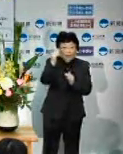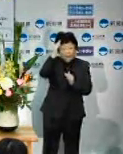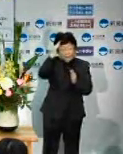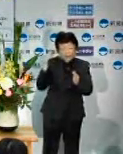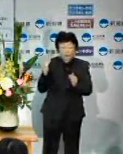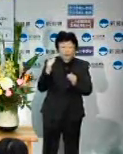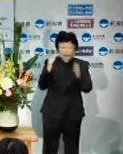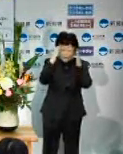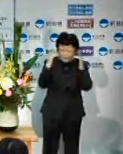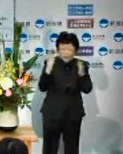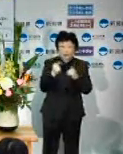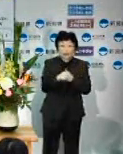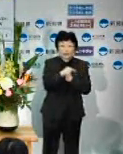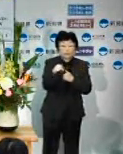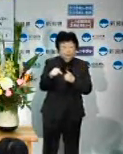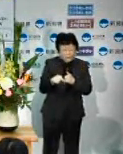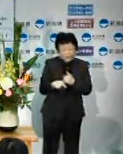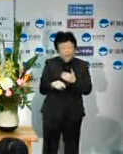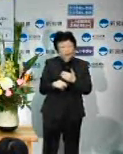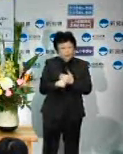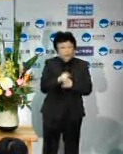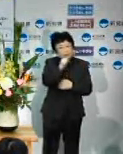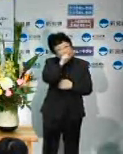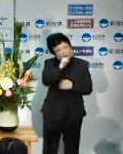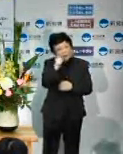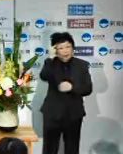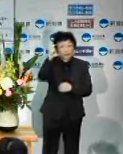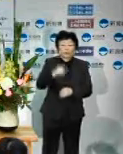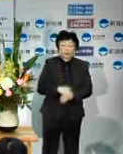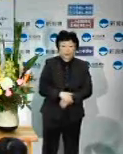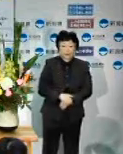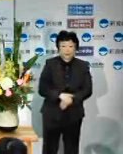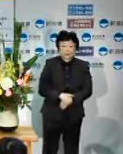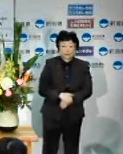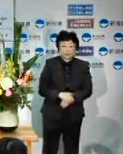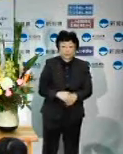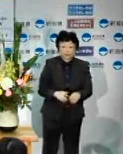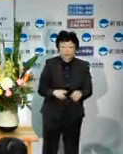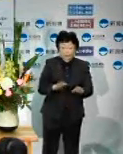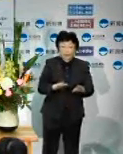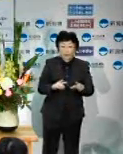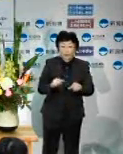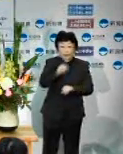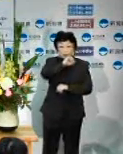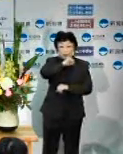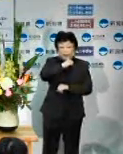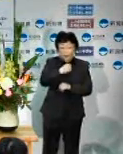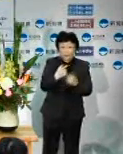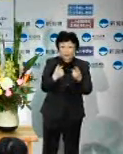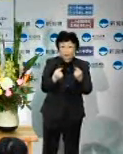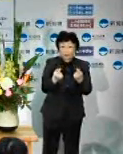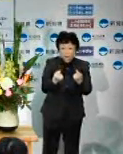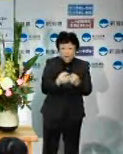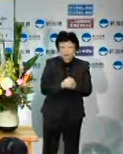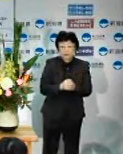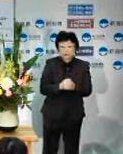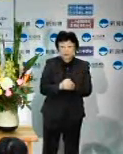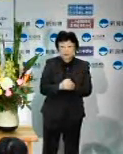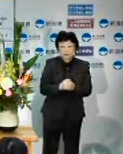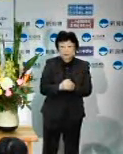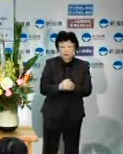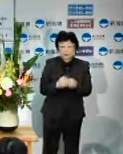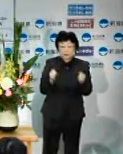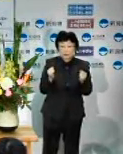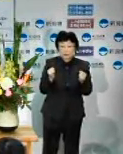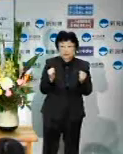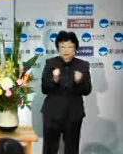ですねタイベトナムがそうですねターゲットでありますね。 今回の台湾もそうですけれどもやっぱりこの冬の